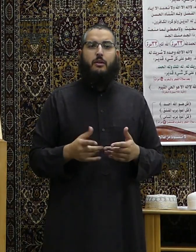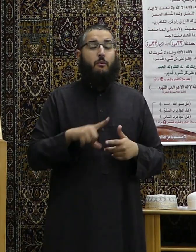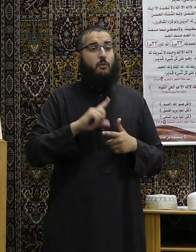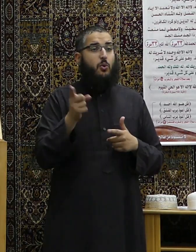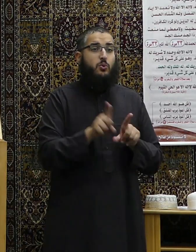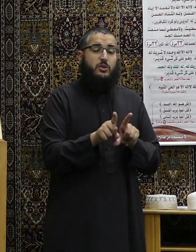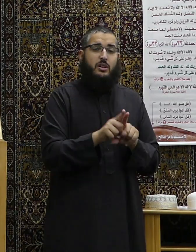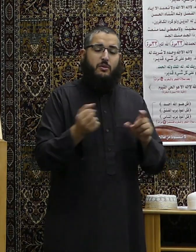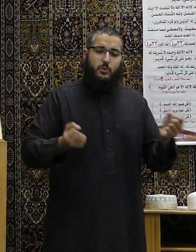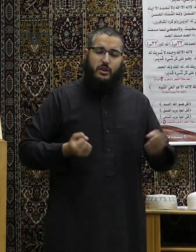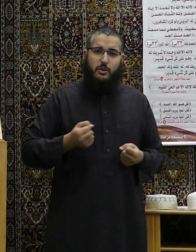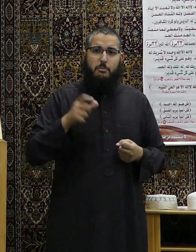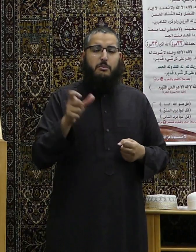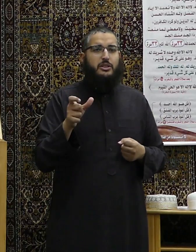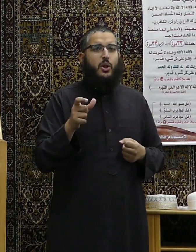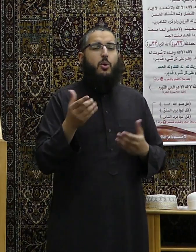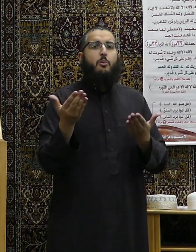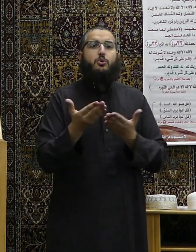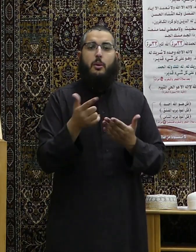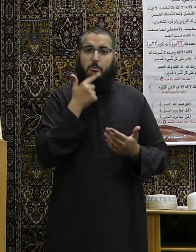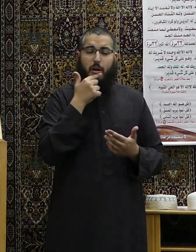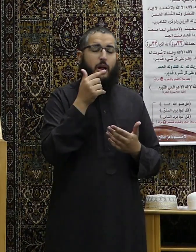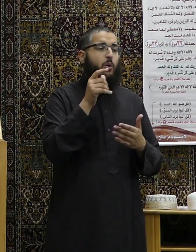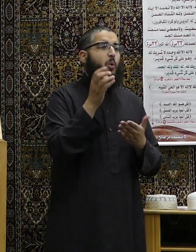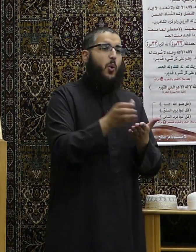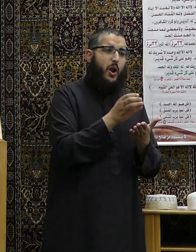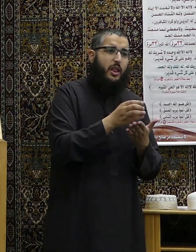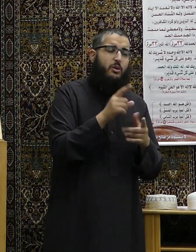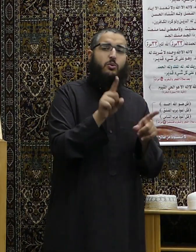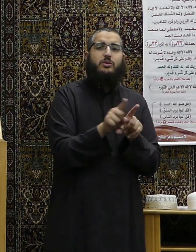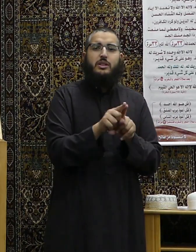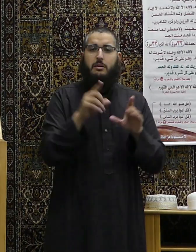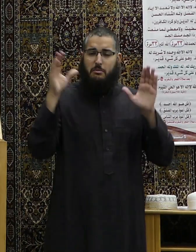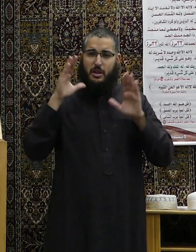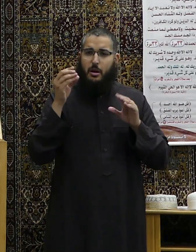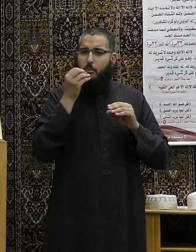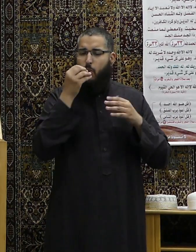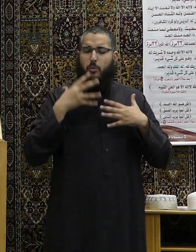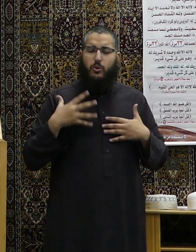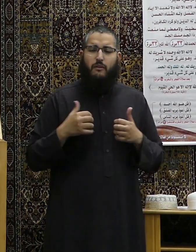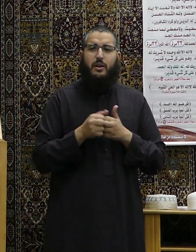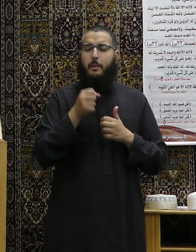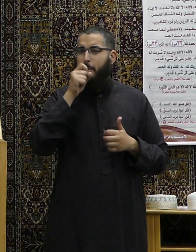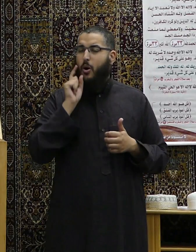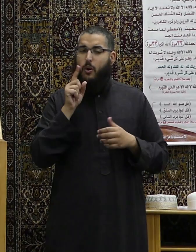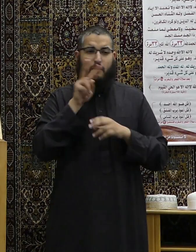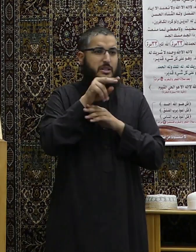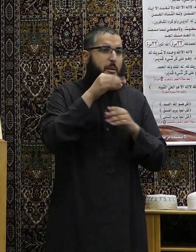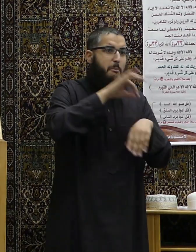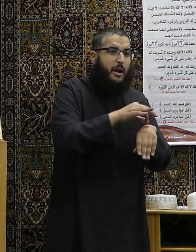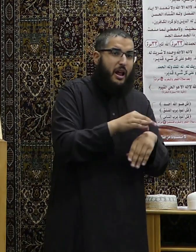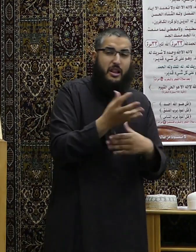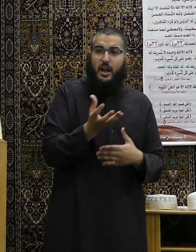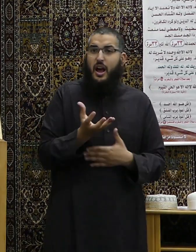de ceux qui sont dans le besoin. On a parlé du Coran, on a parlé de la prière, mais aussi de la bienfaisance envers les parents, envers la famille, de visiter les malades, d'aider